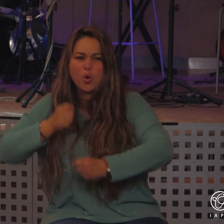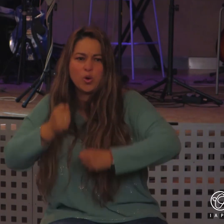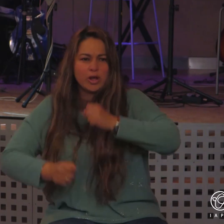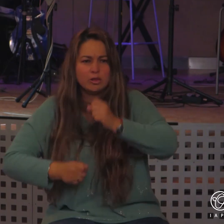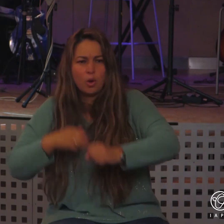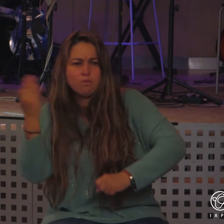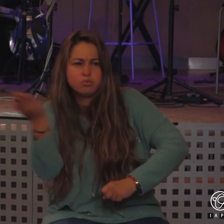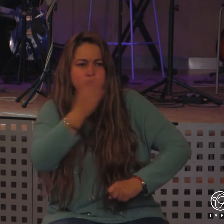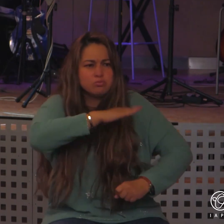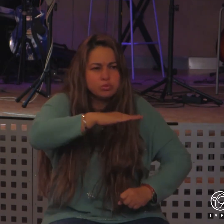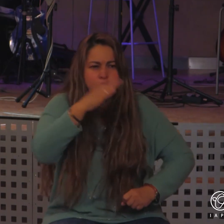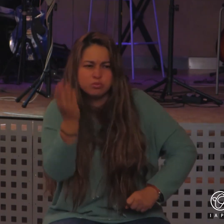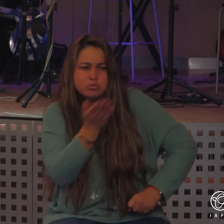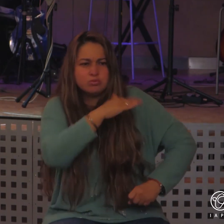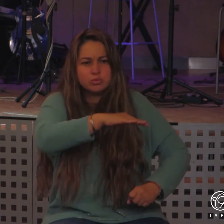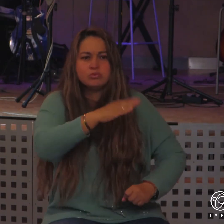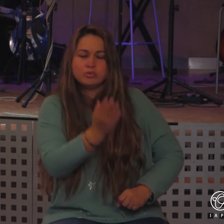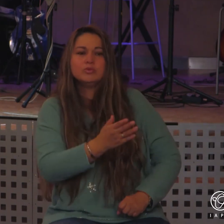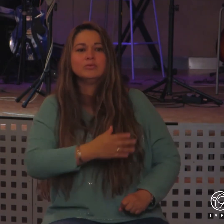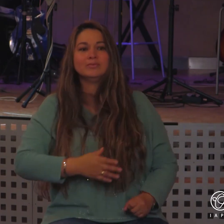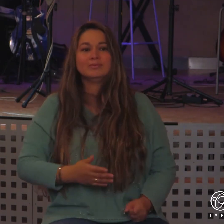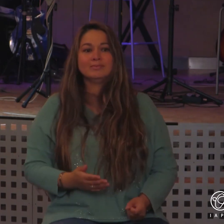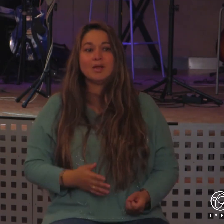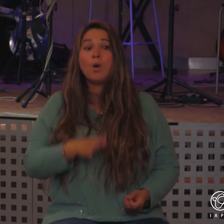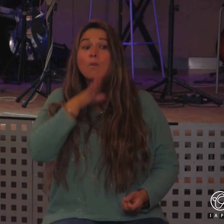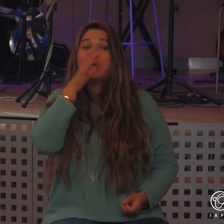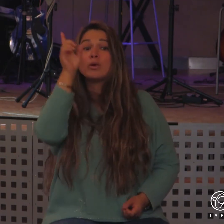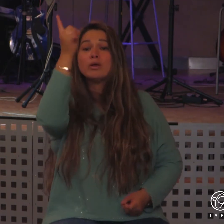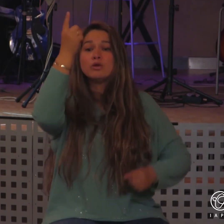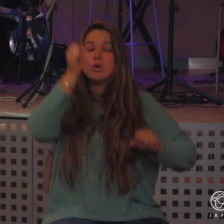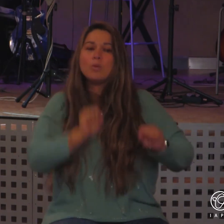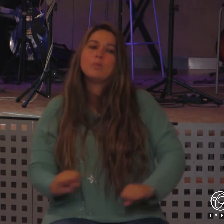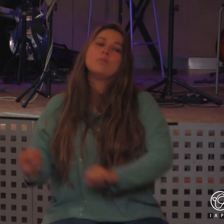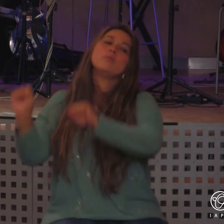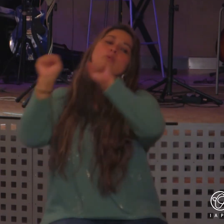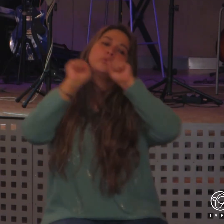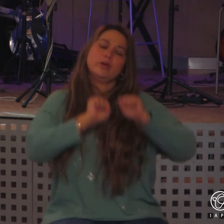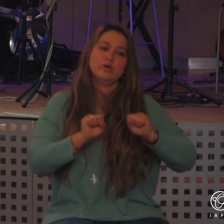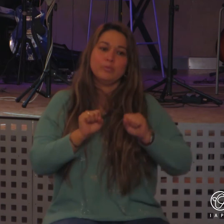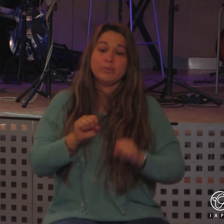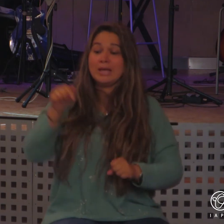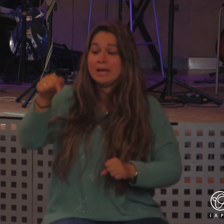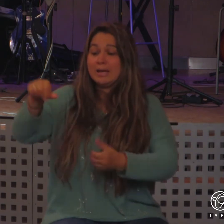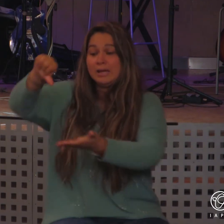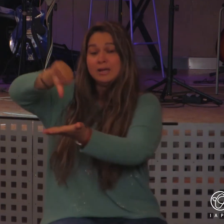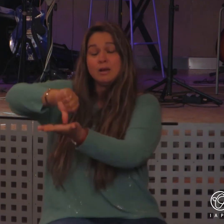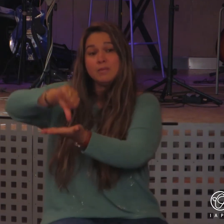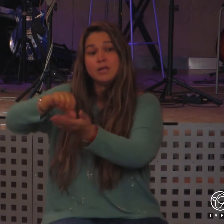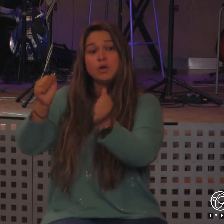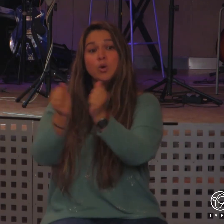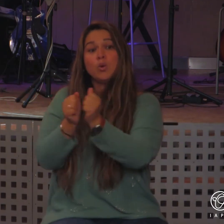luego Samuel una piedra y la puso entre Mizpa y Sen, y le puso por nombre